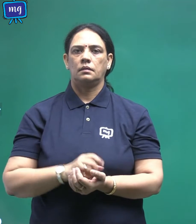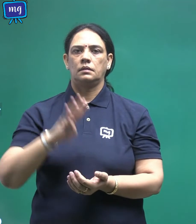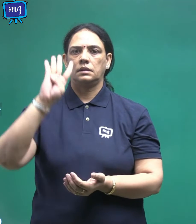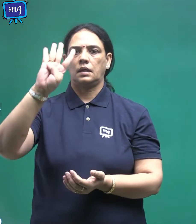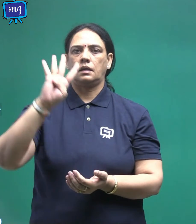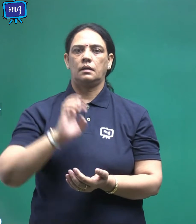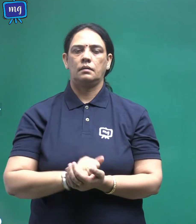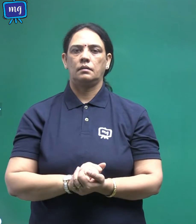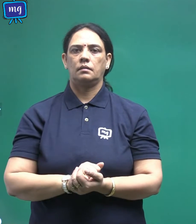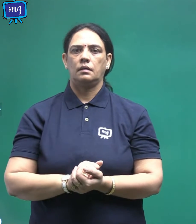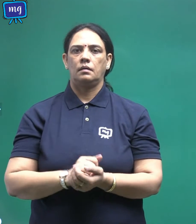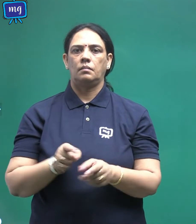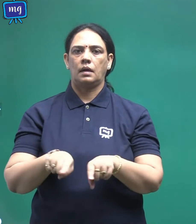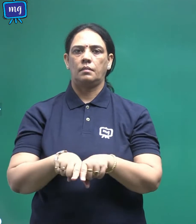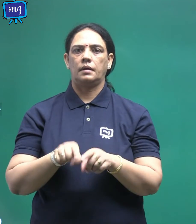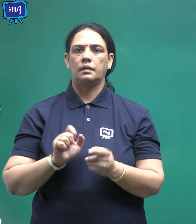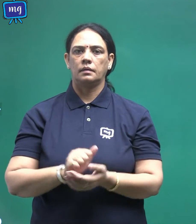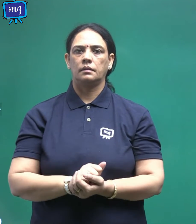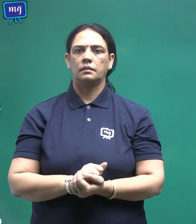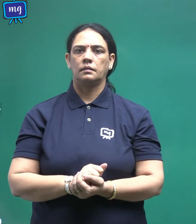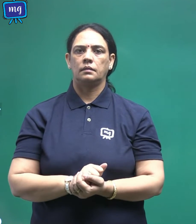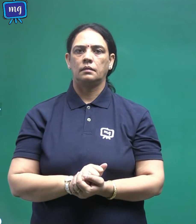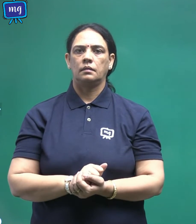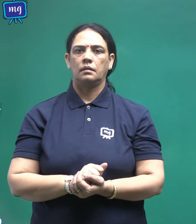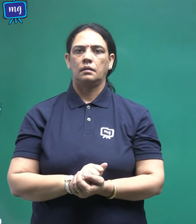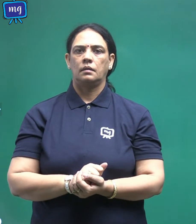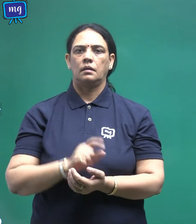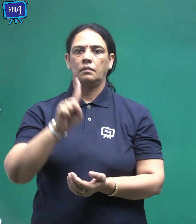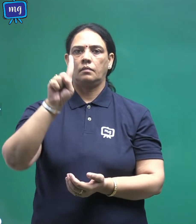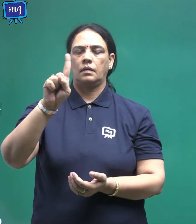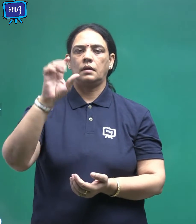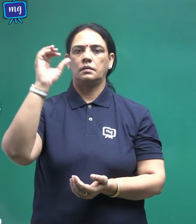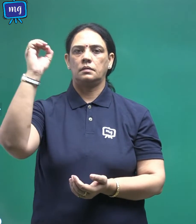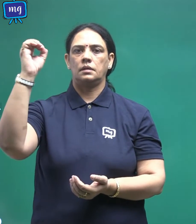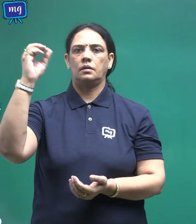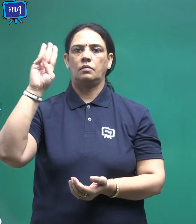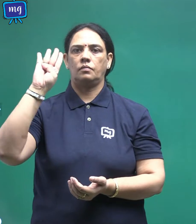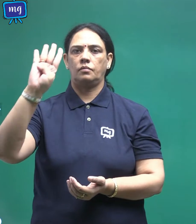4 बराबर 104